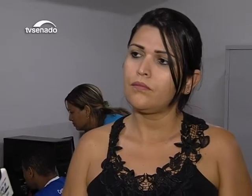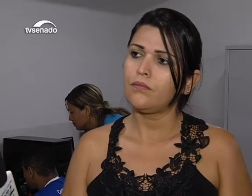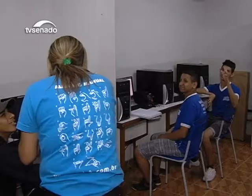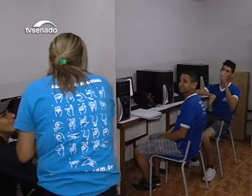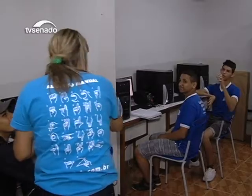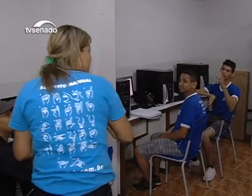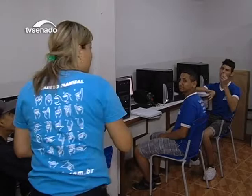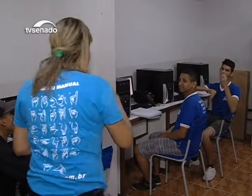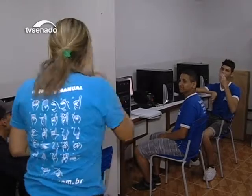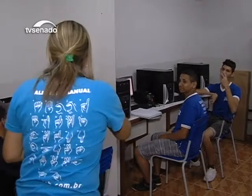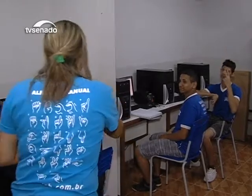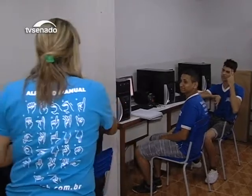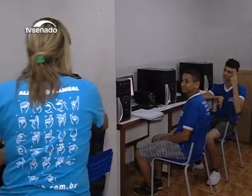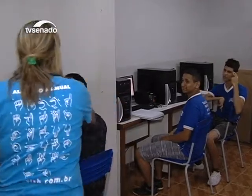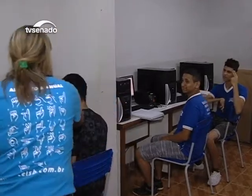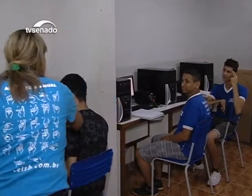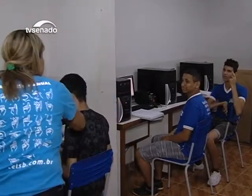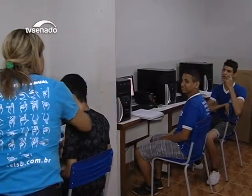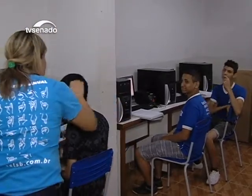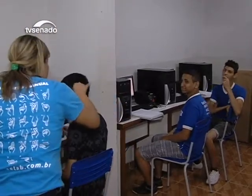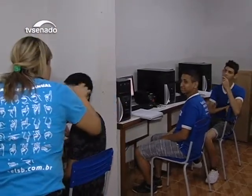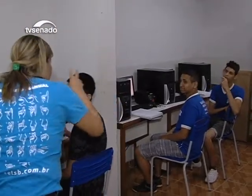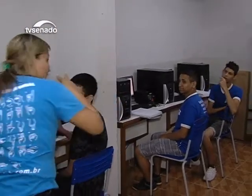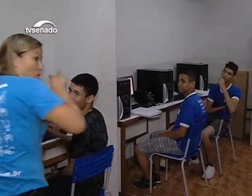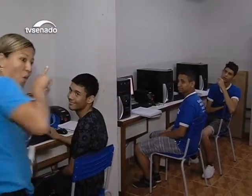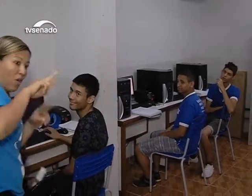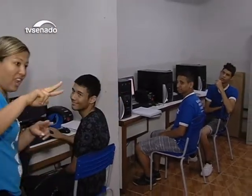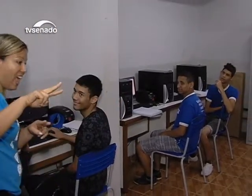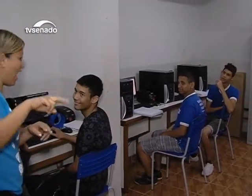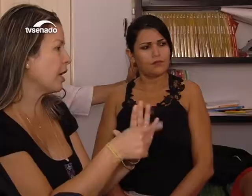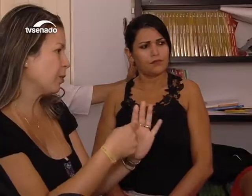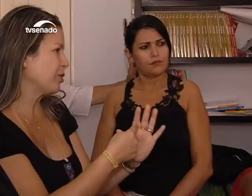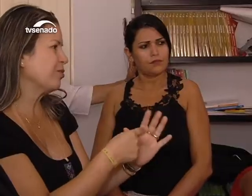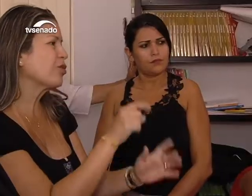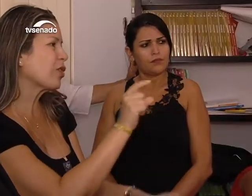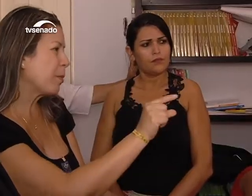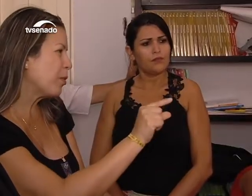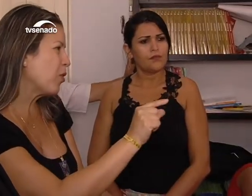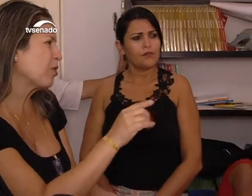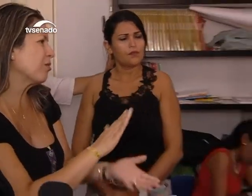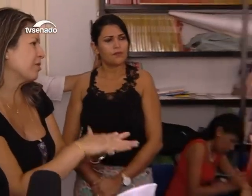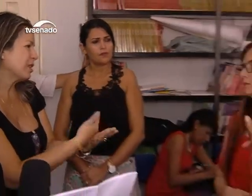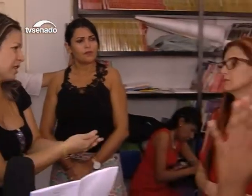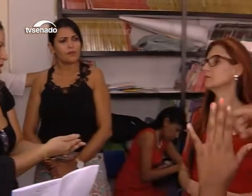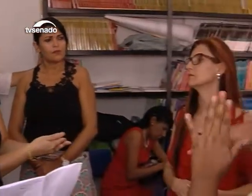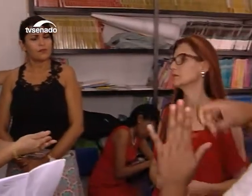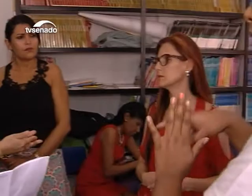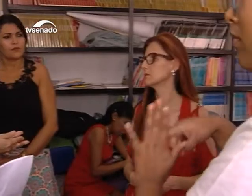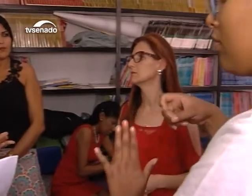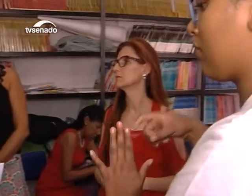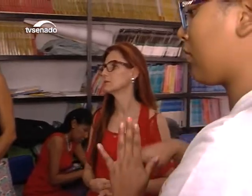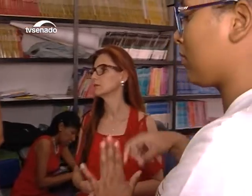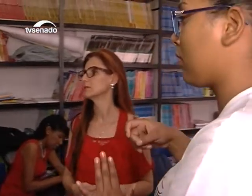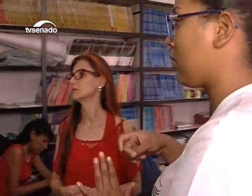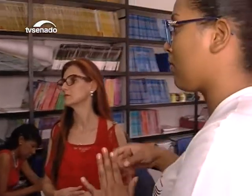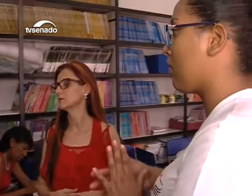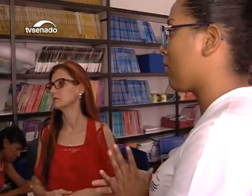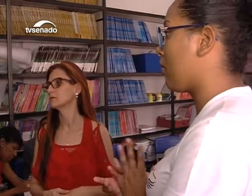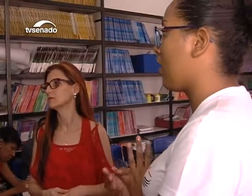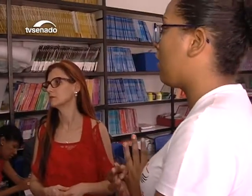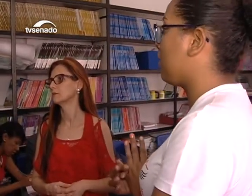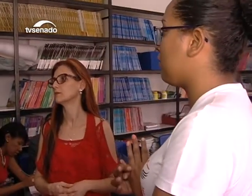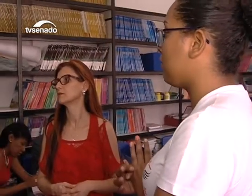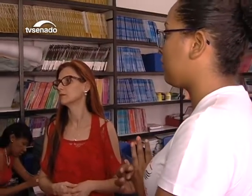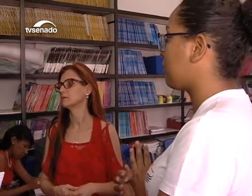do centro educacional de apoio ao deficiente auditivo conta que relatos como esses são muito mais comuns